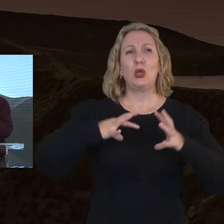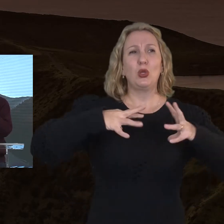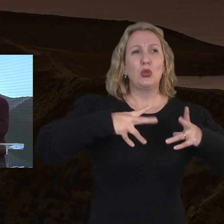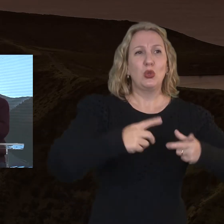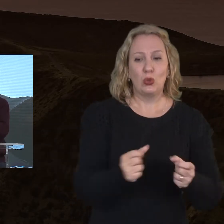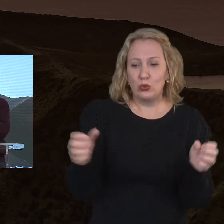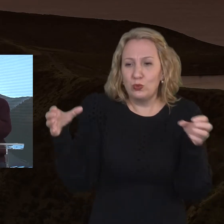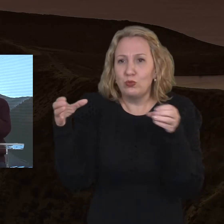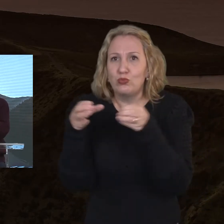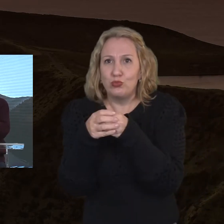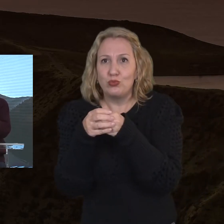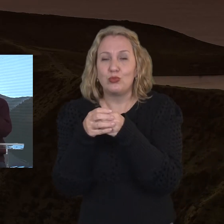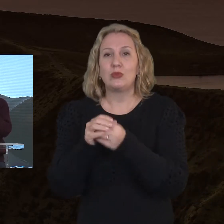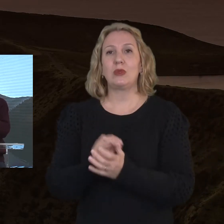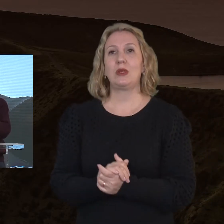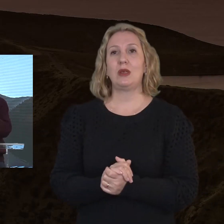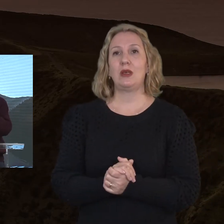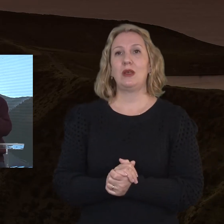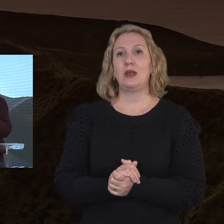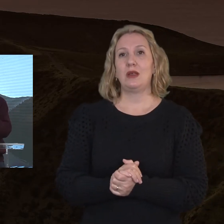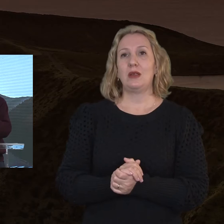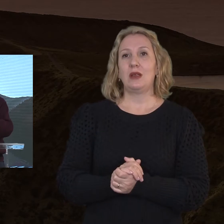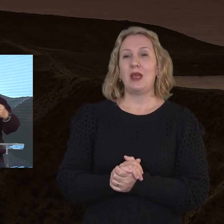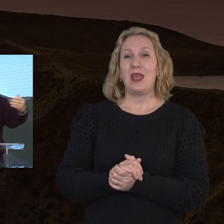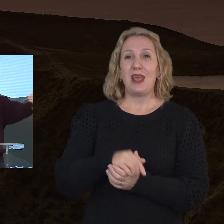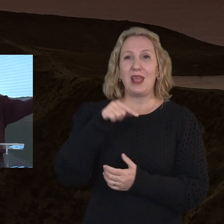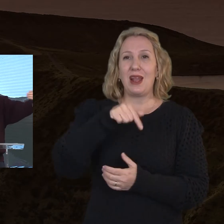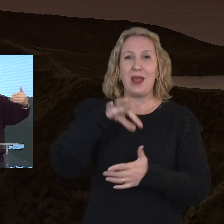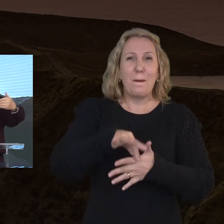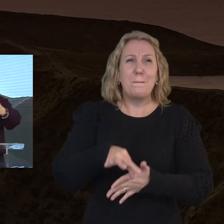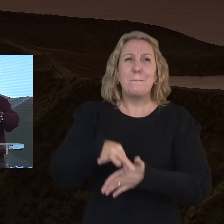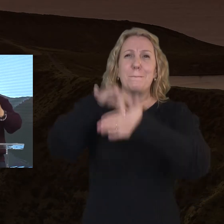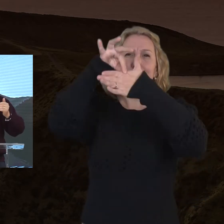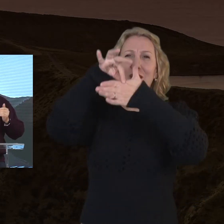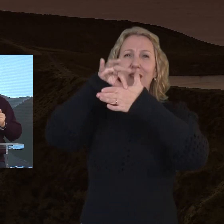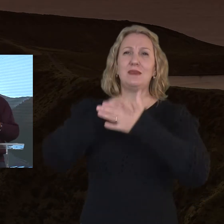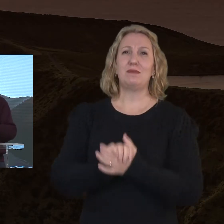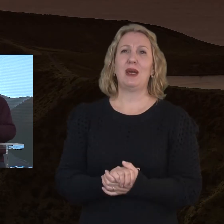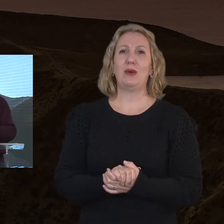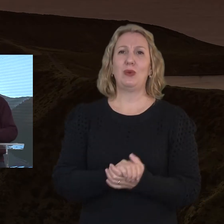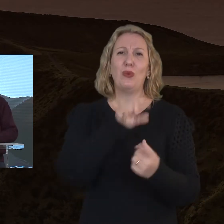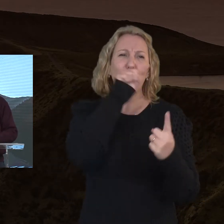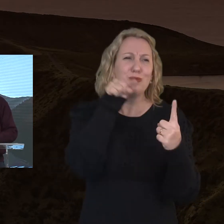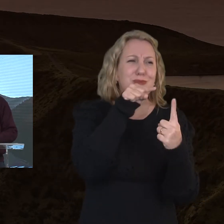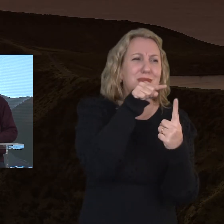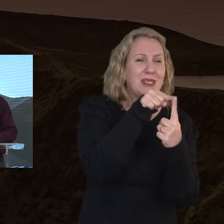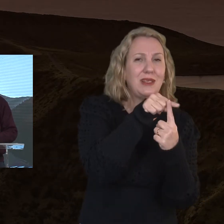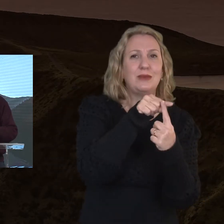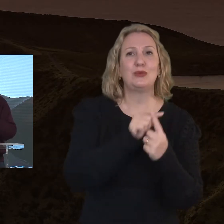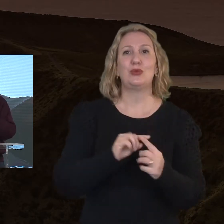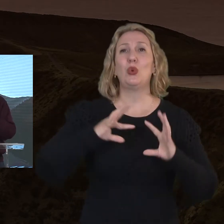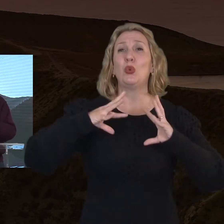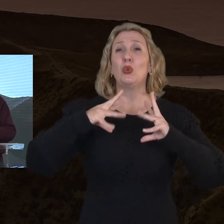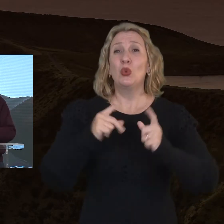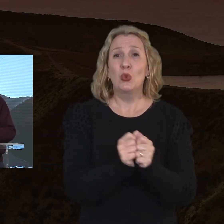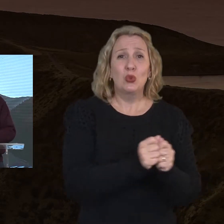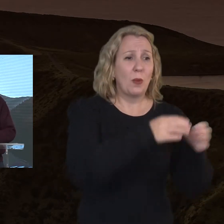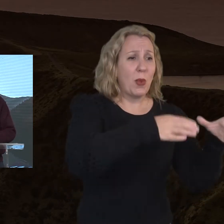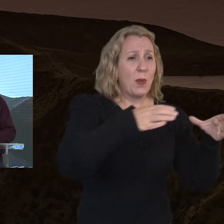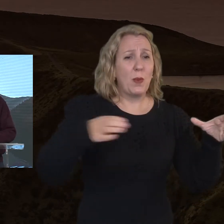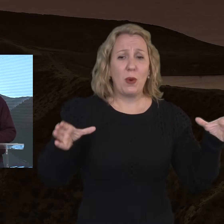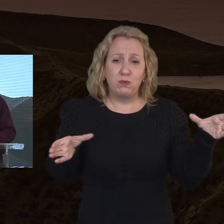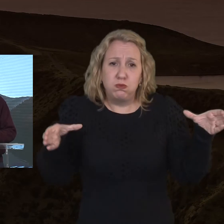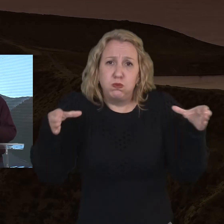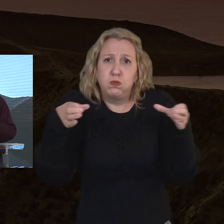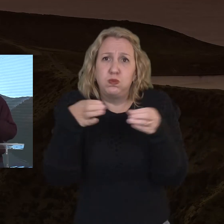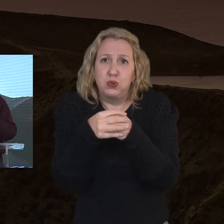ou seja ele é o centro conector deste universo tu tu está ligado nele e isso é mesma coisa